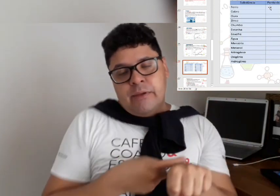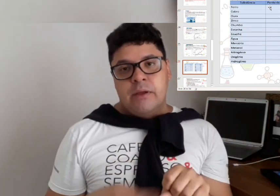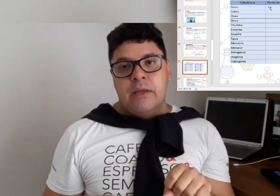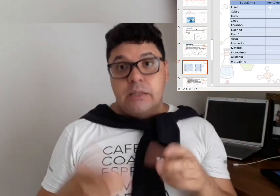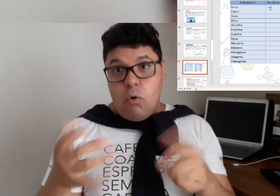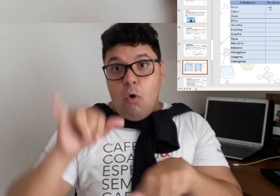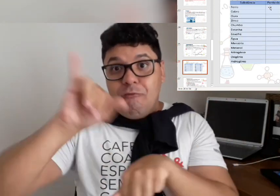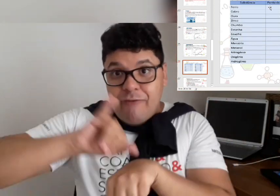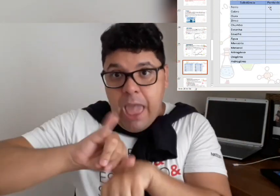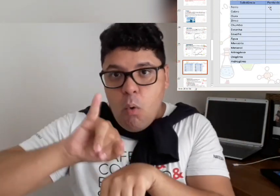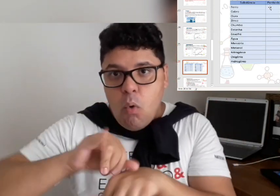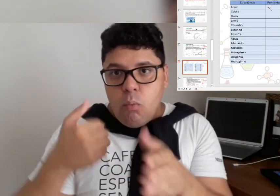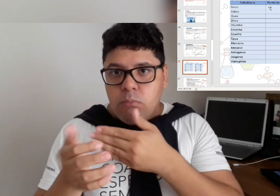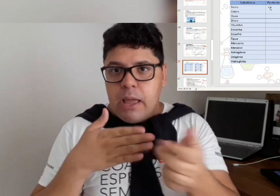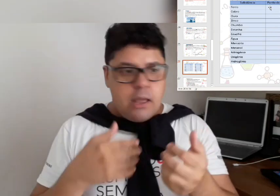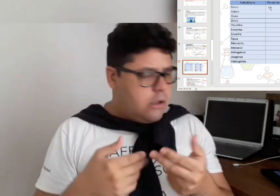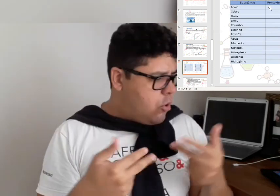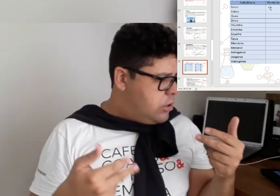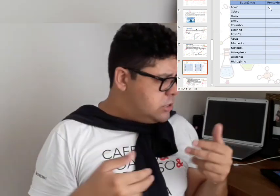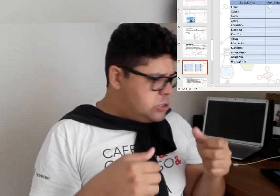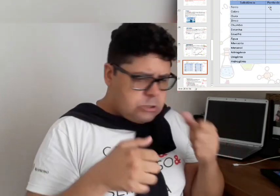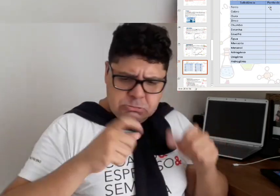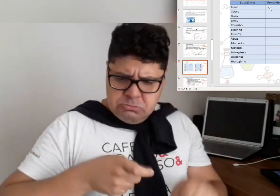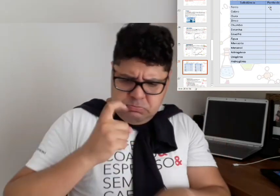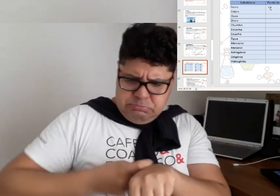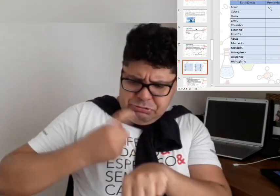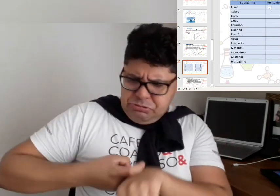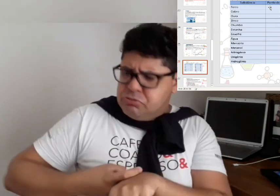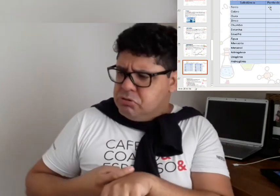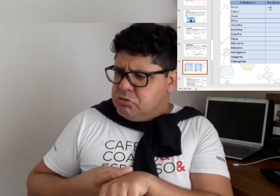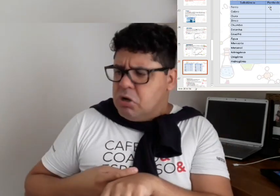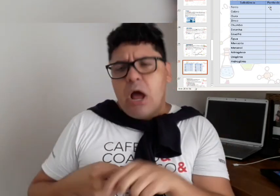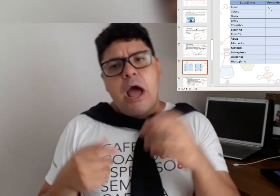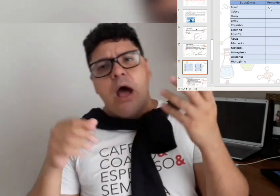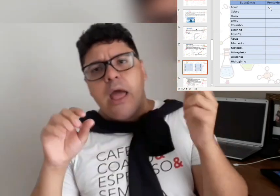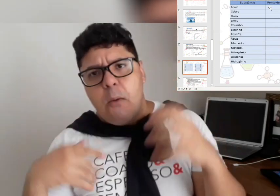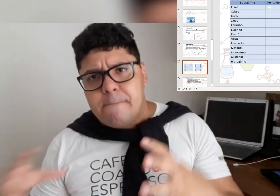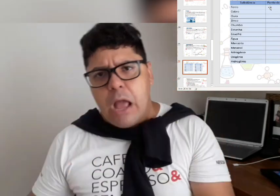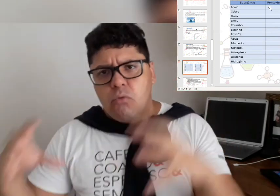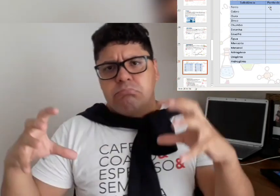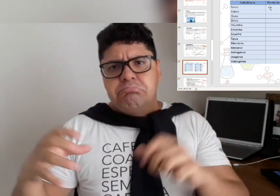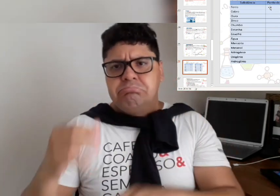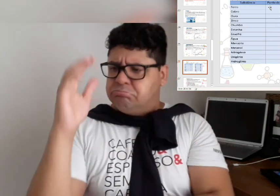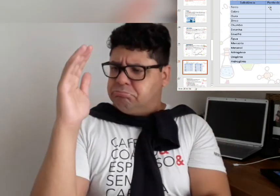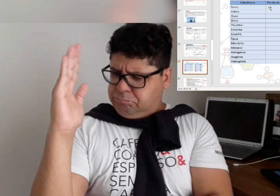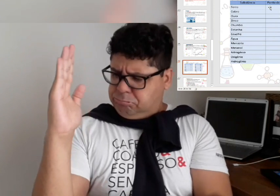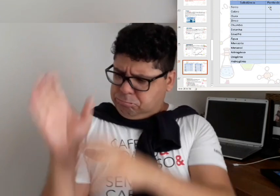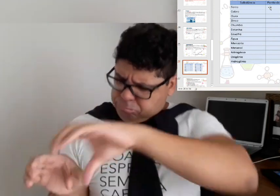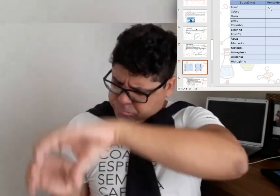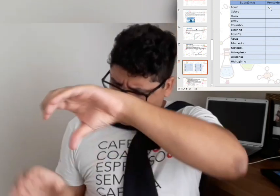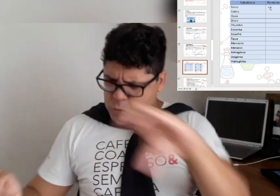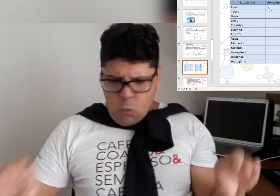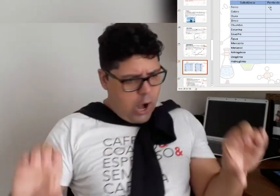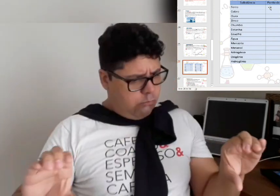sólido. Então, uma barra de ferro, que eu estou aquecendo ela lá. Peguei uma barra de ferro,